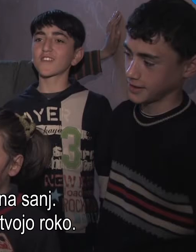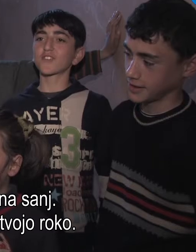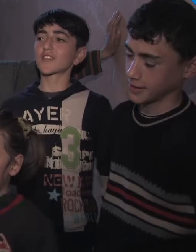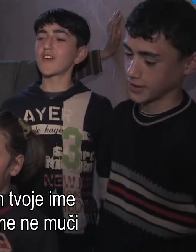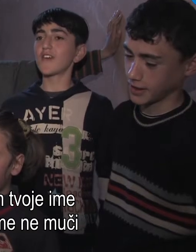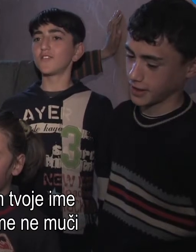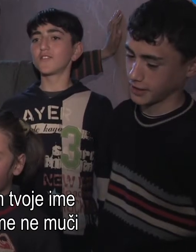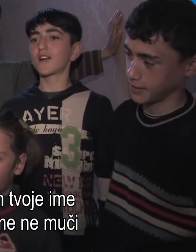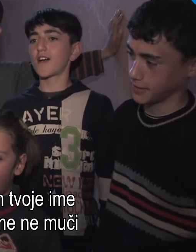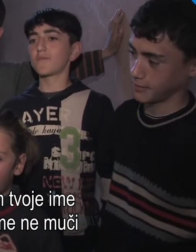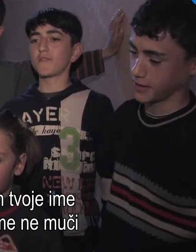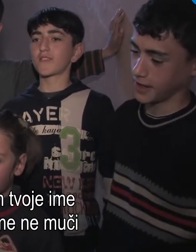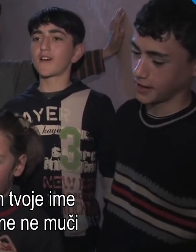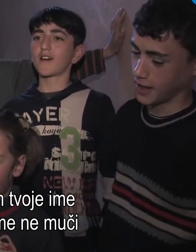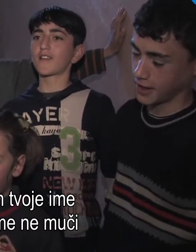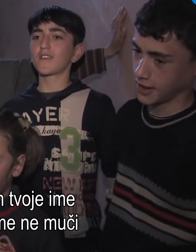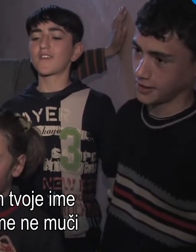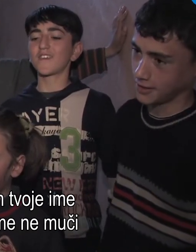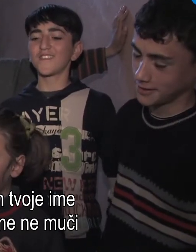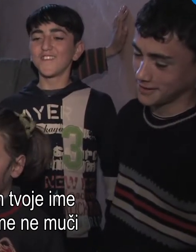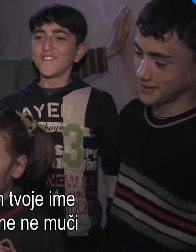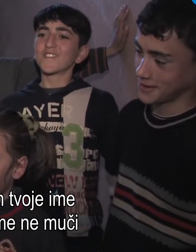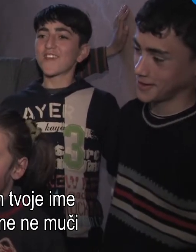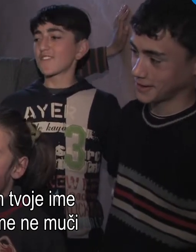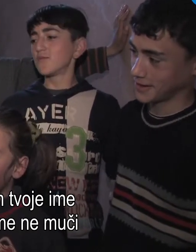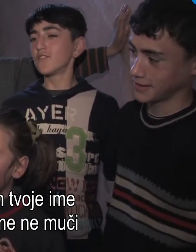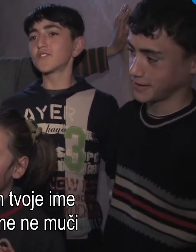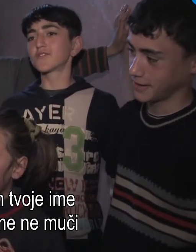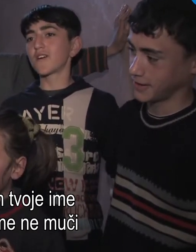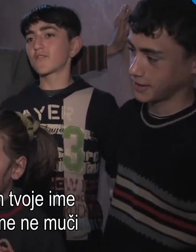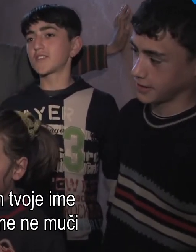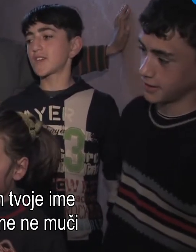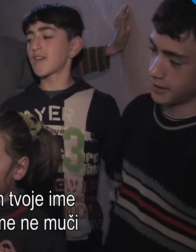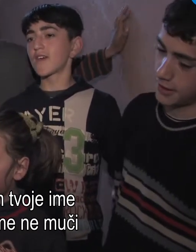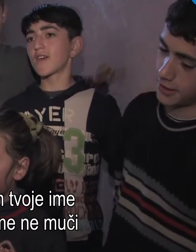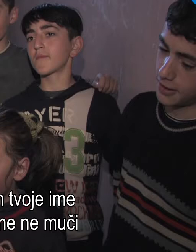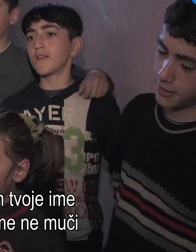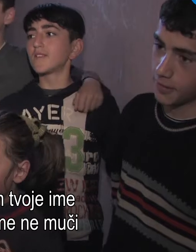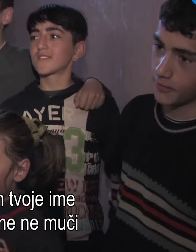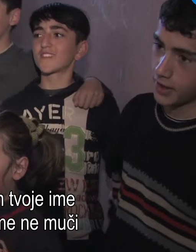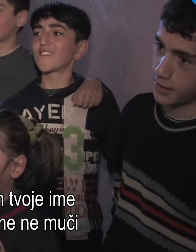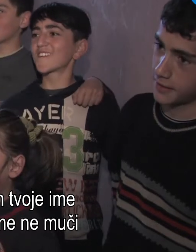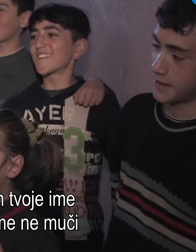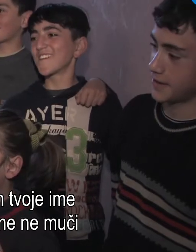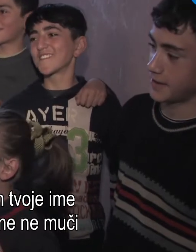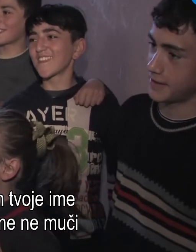Tot chlendu gam im zare, tashi salamur swag mezer, roverek